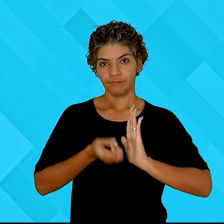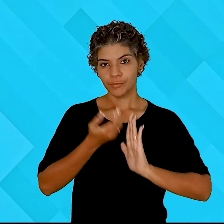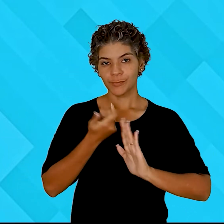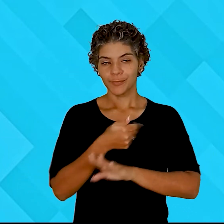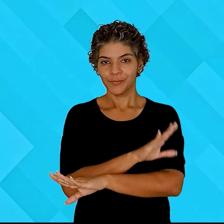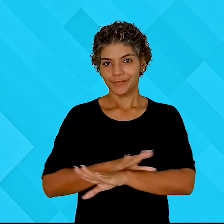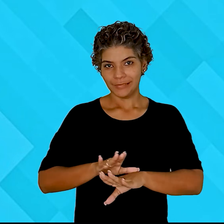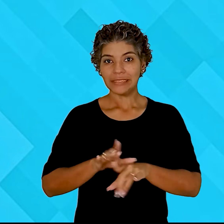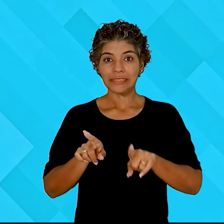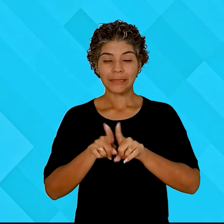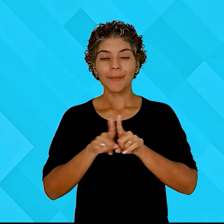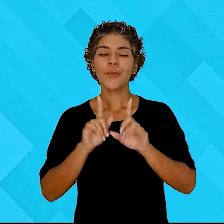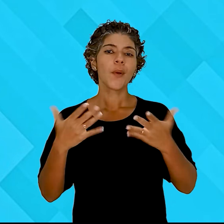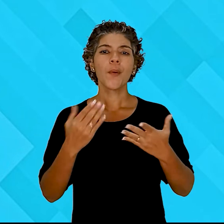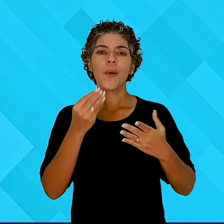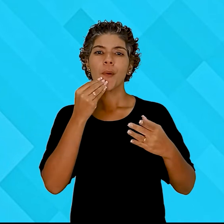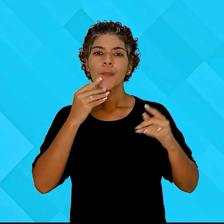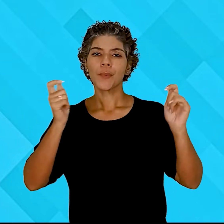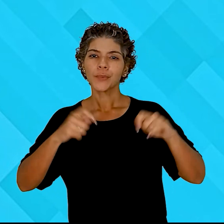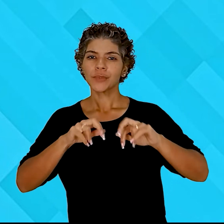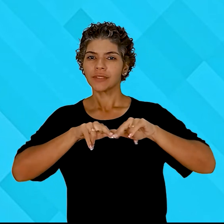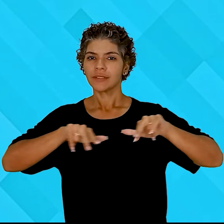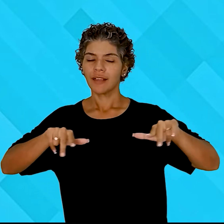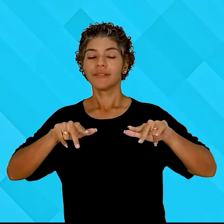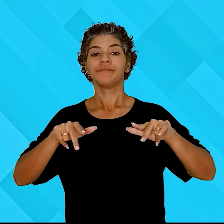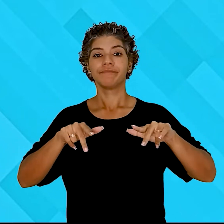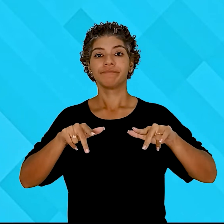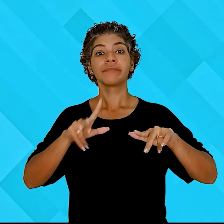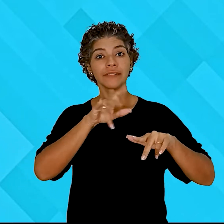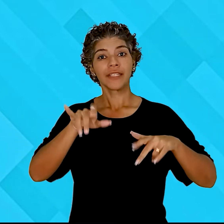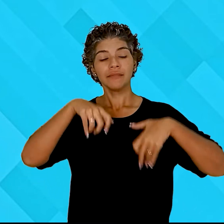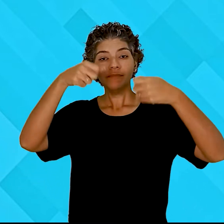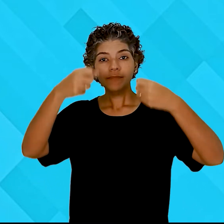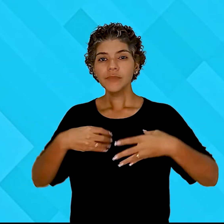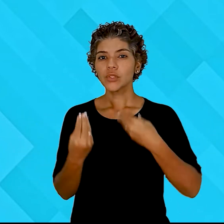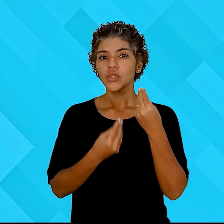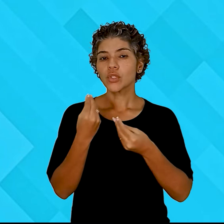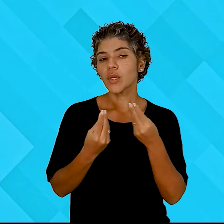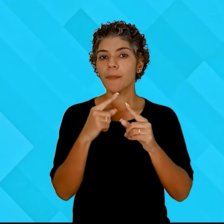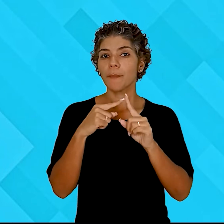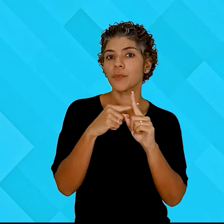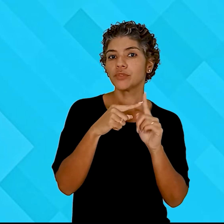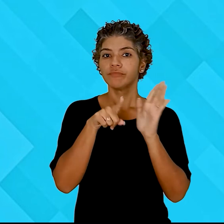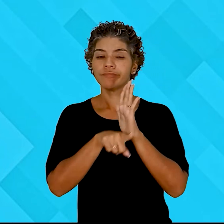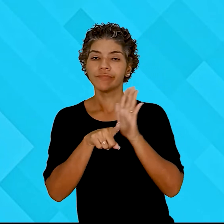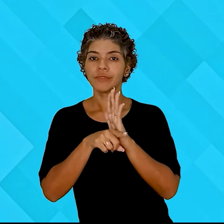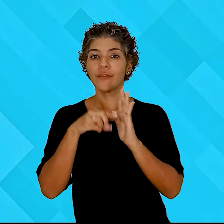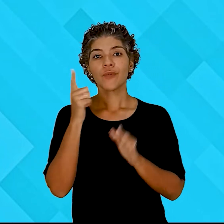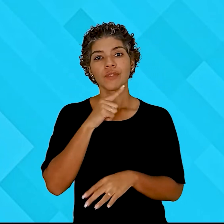vividas no mercado de trabalho. Vamos debater vantagens e desvantagens em se tornar um MEI, microempreendedor individual. Eu sou